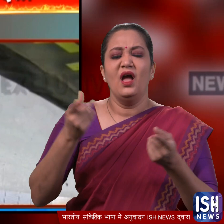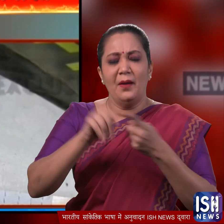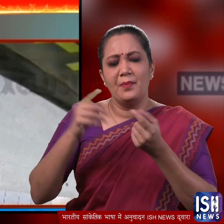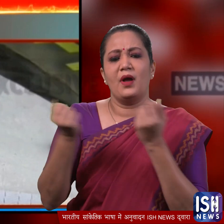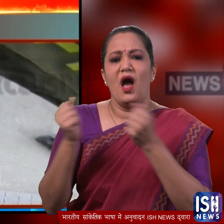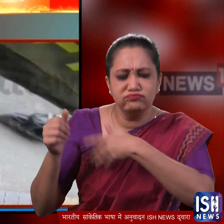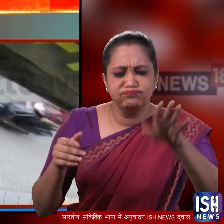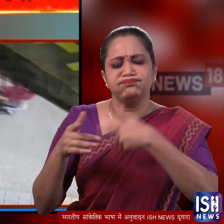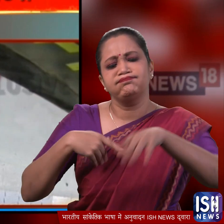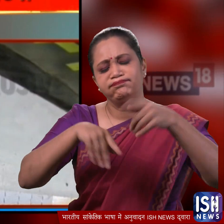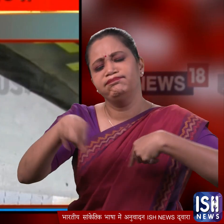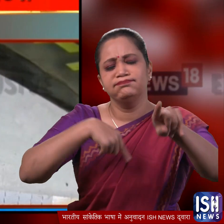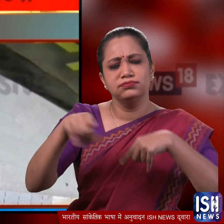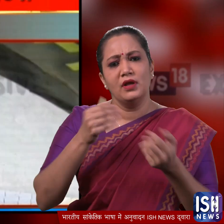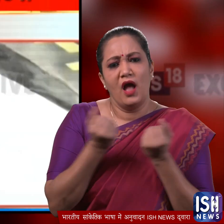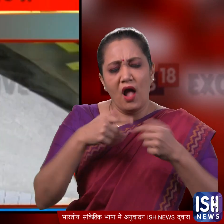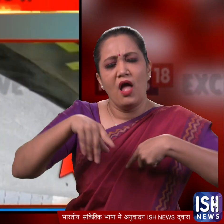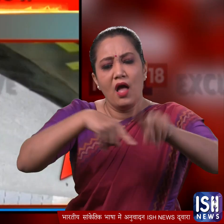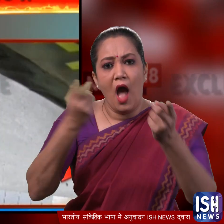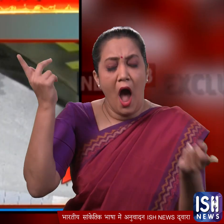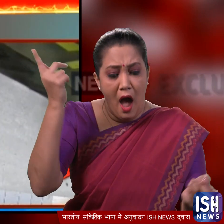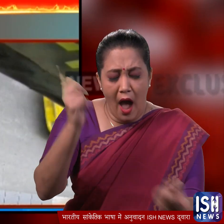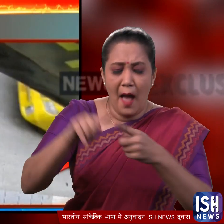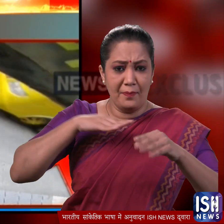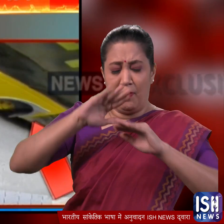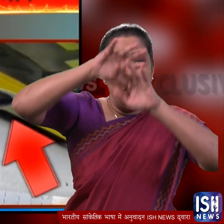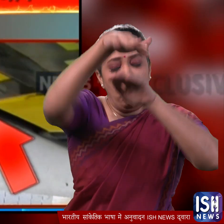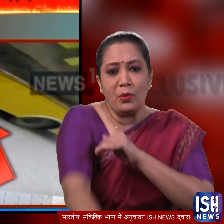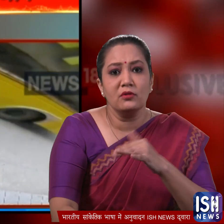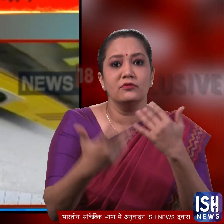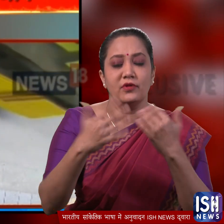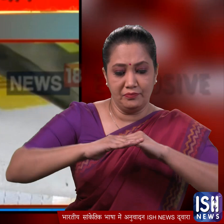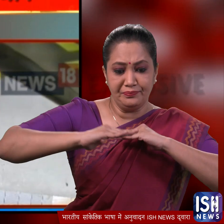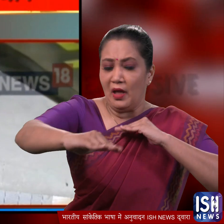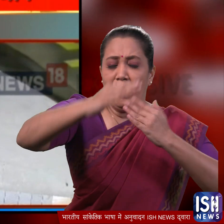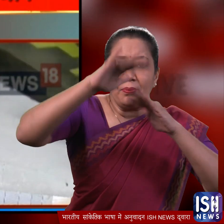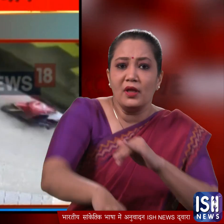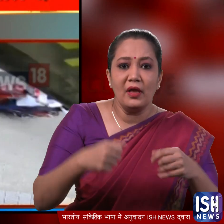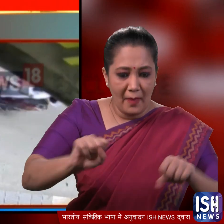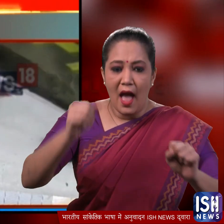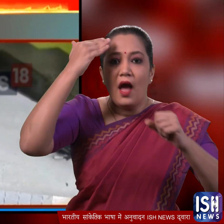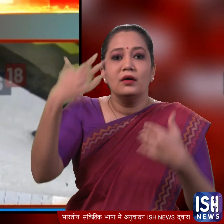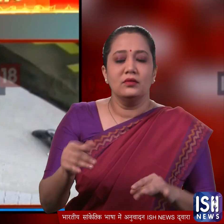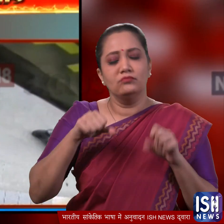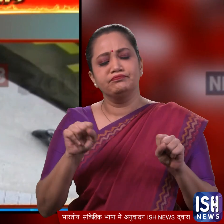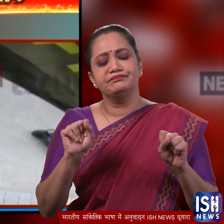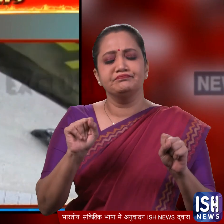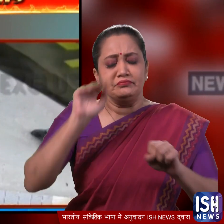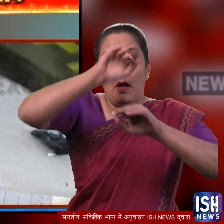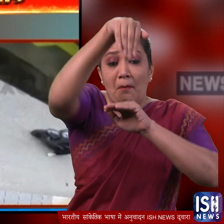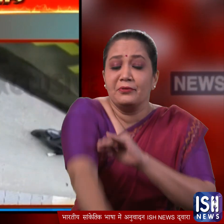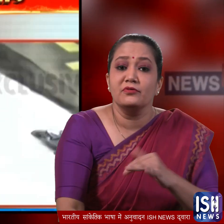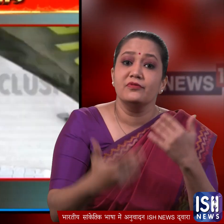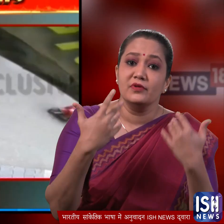सड़क पर लगातार लोगों का आना जाना जारी था। तभी सड़क का एक बड़ा हिस्सा धंस गया, जिसका अंदाजा स्कूटर सवार उन बच्चों को नहीं लगा और